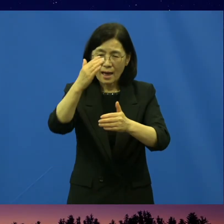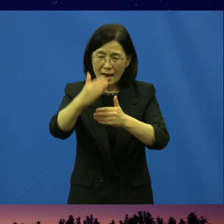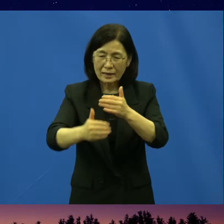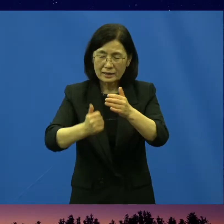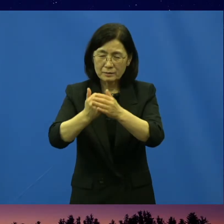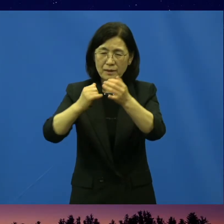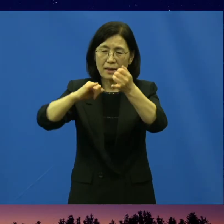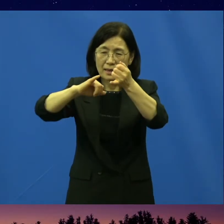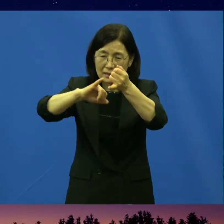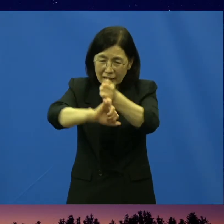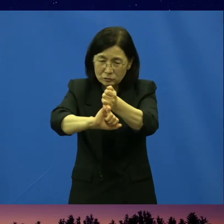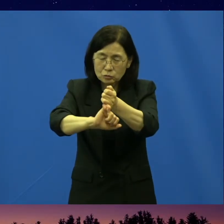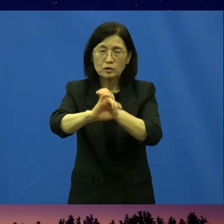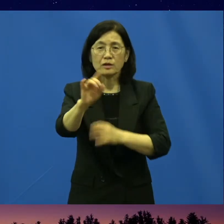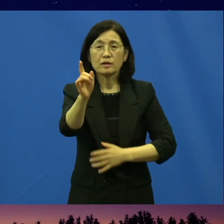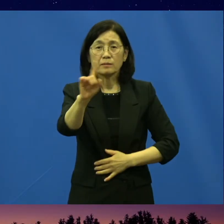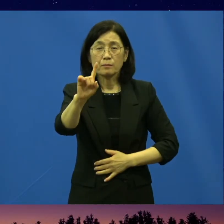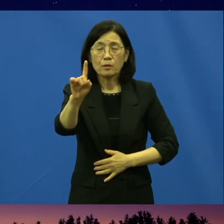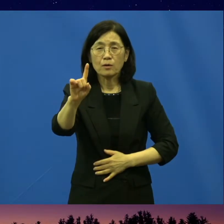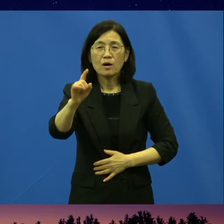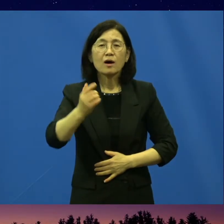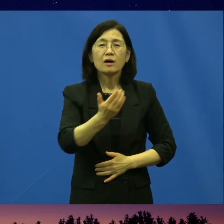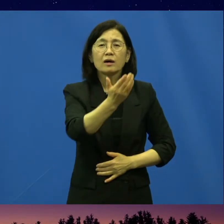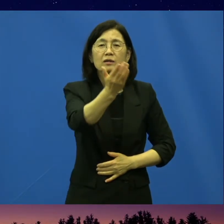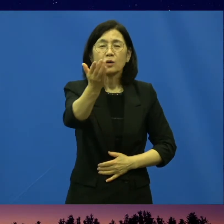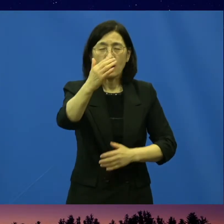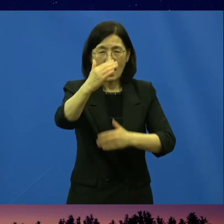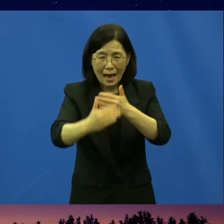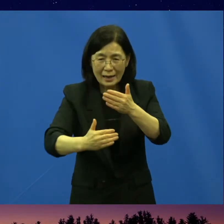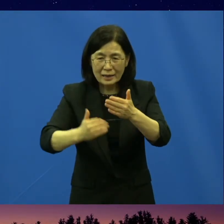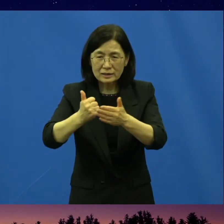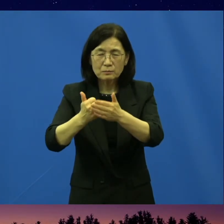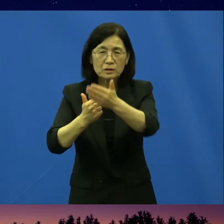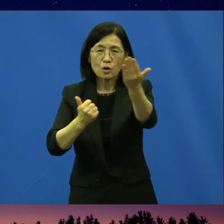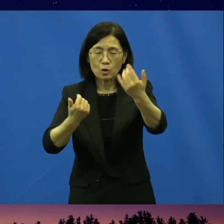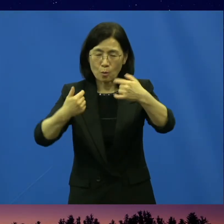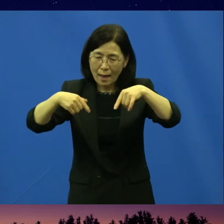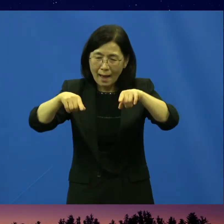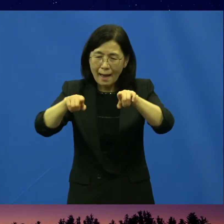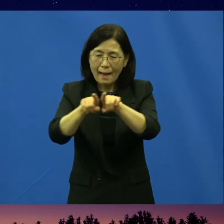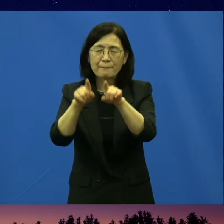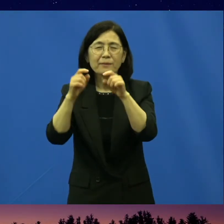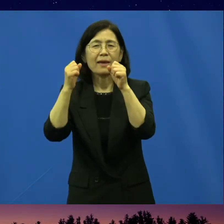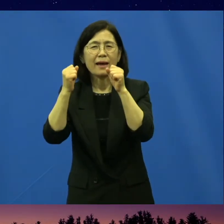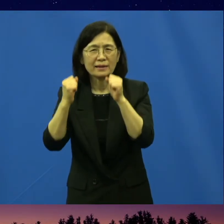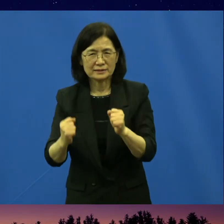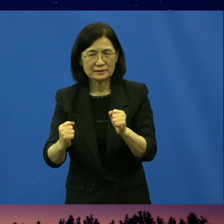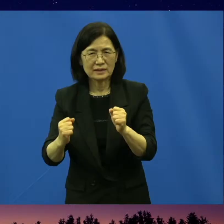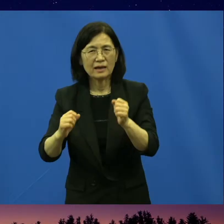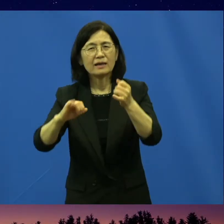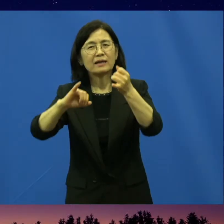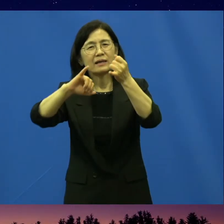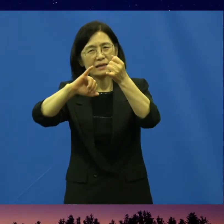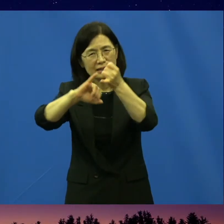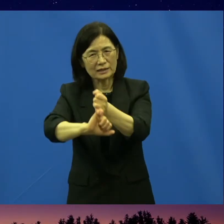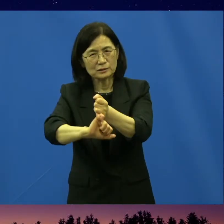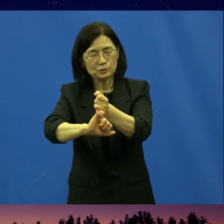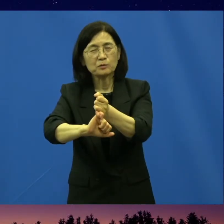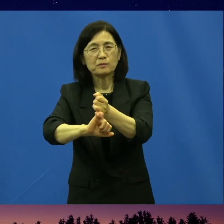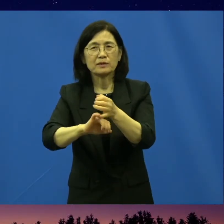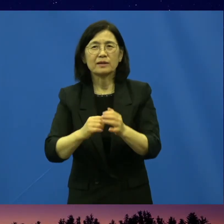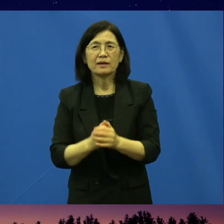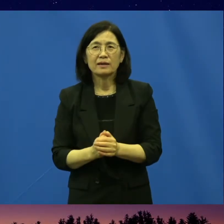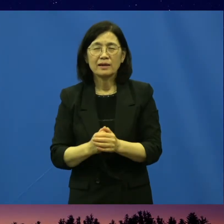약속이요. 얼마나 놀라운 약속입니까? 그리고 하나님 당 예수 그리스도의 이름이 임마누엘이에요.